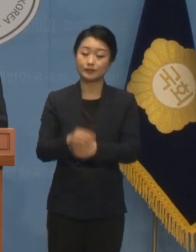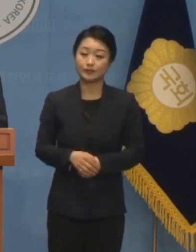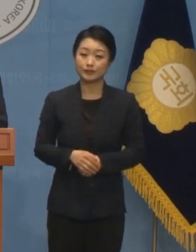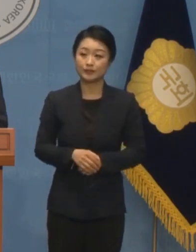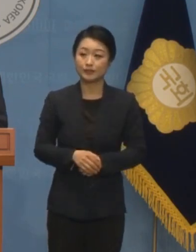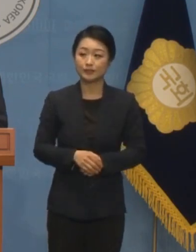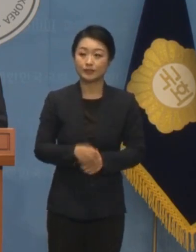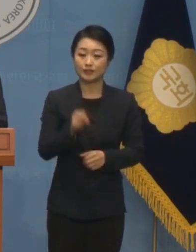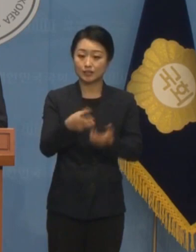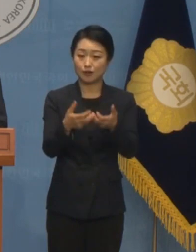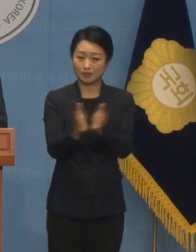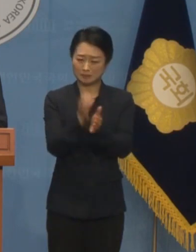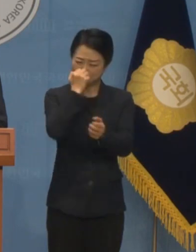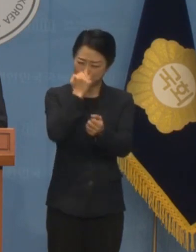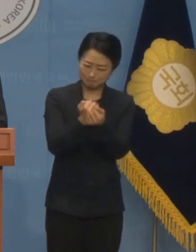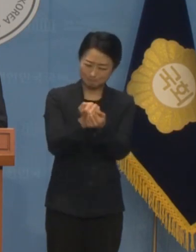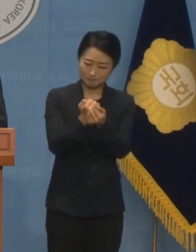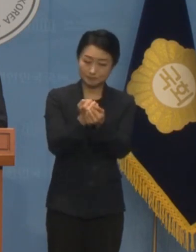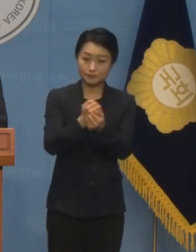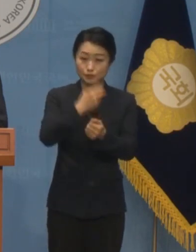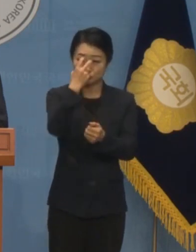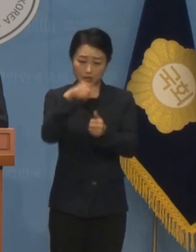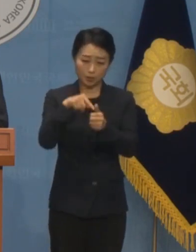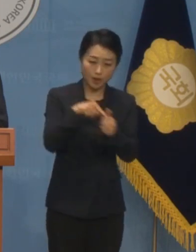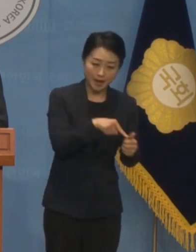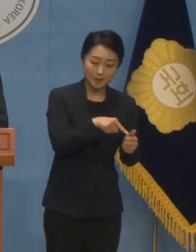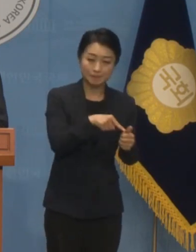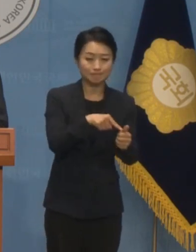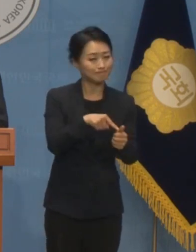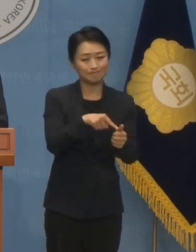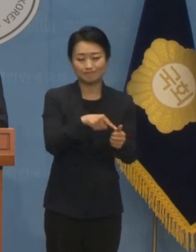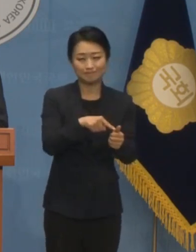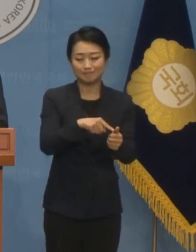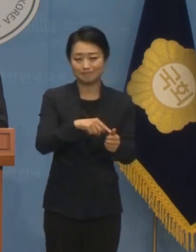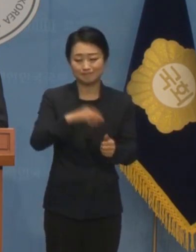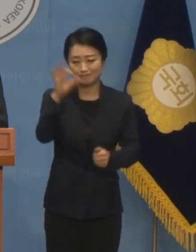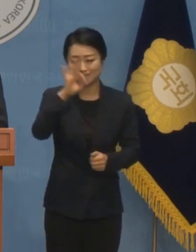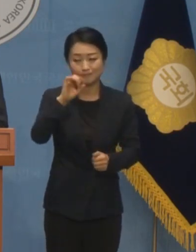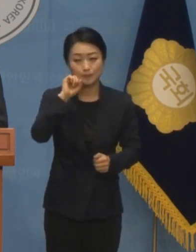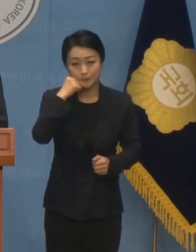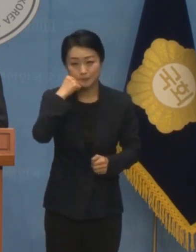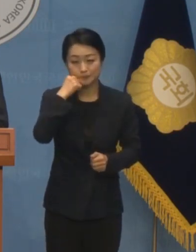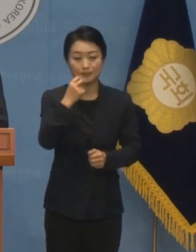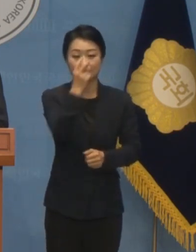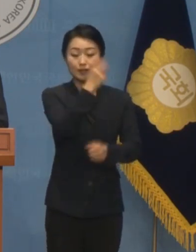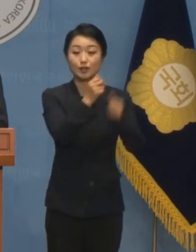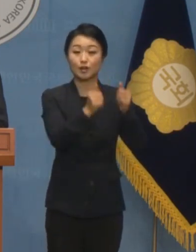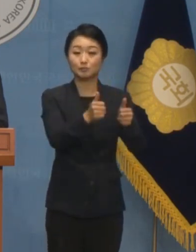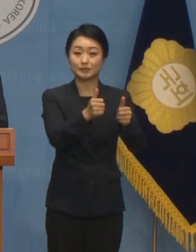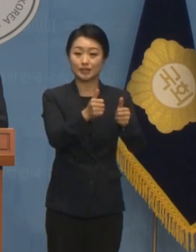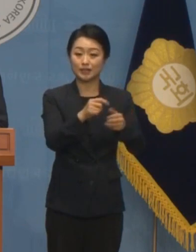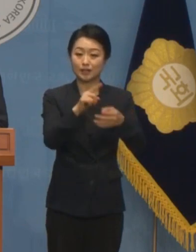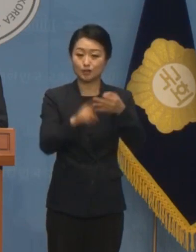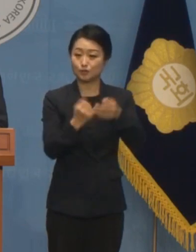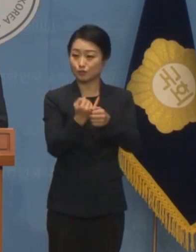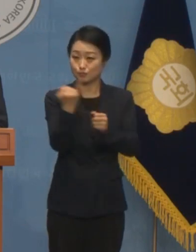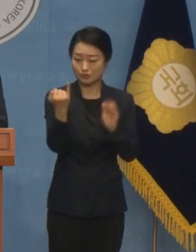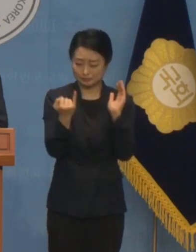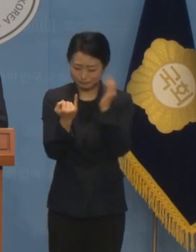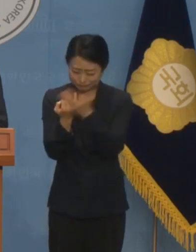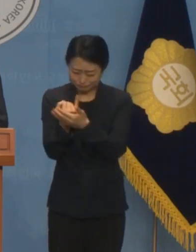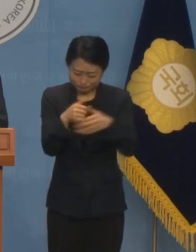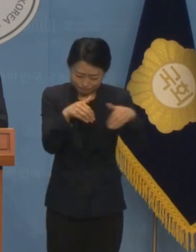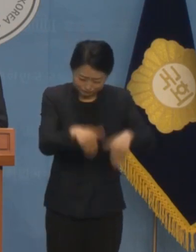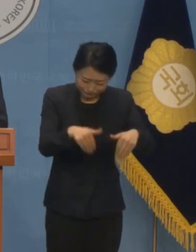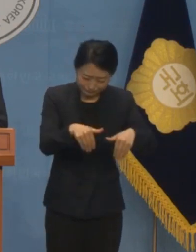외압 의혹은 가려지지 못하고 있고 한 대표가 몸담았던 검찰은 영부인 의혹을 가리는